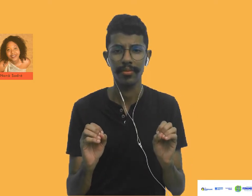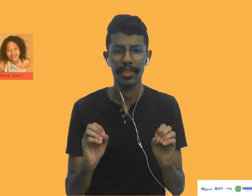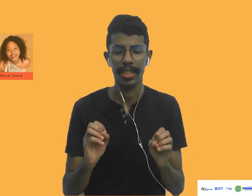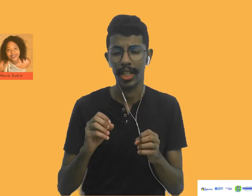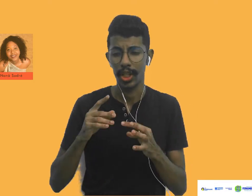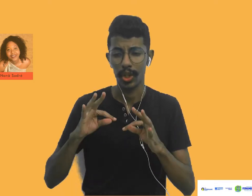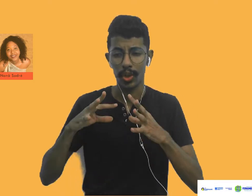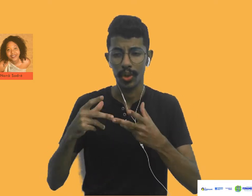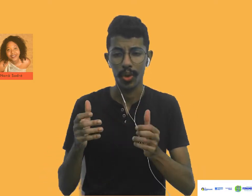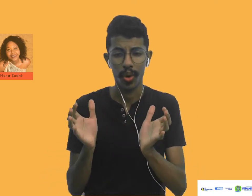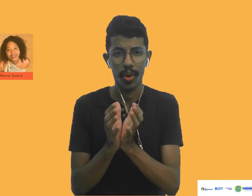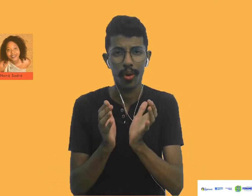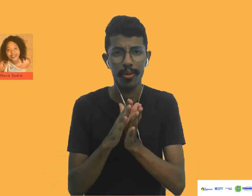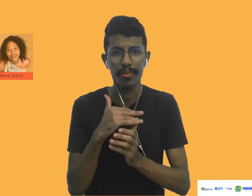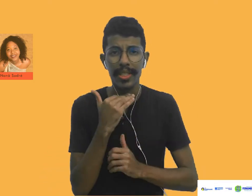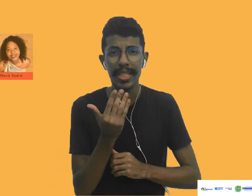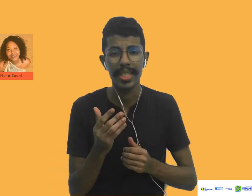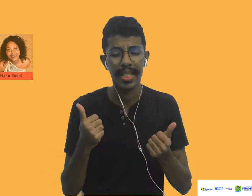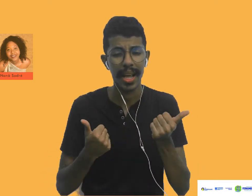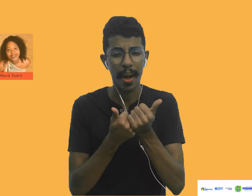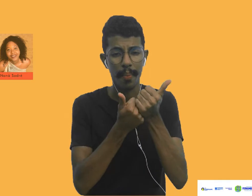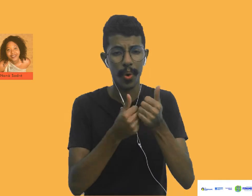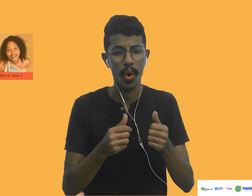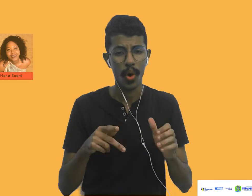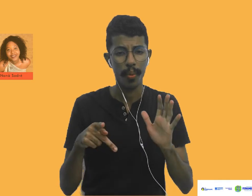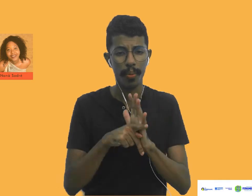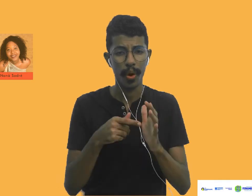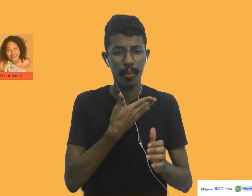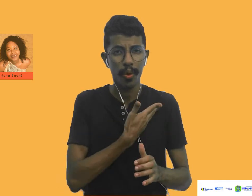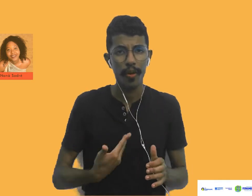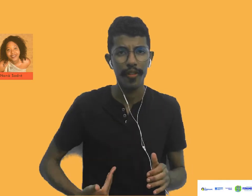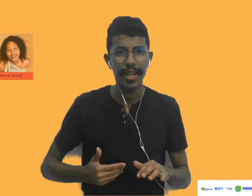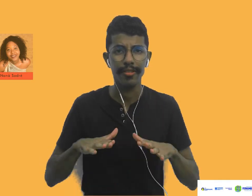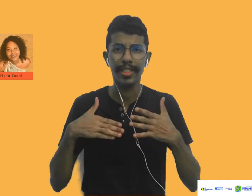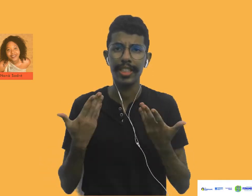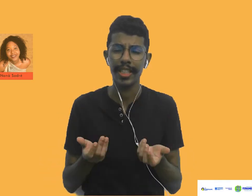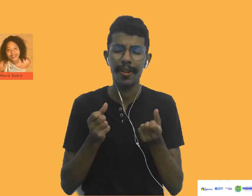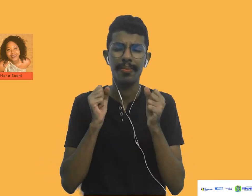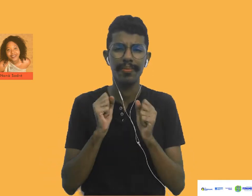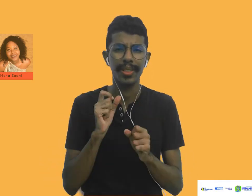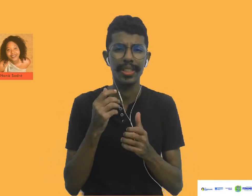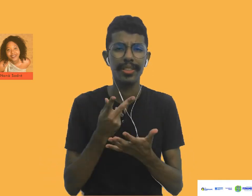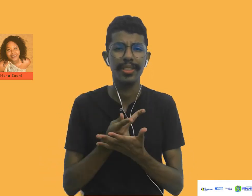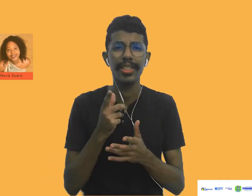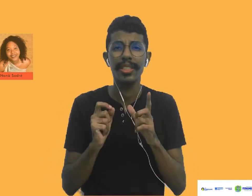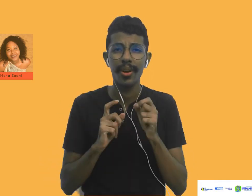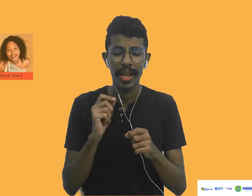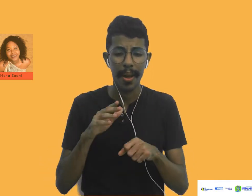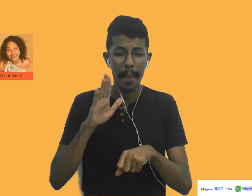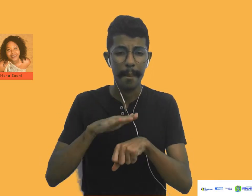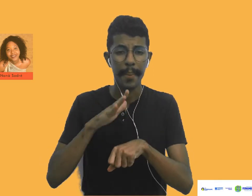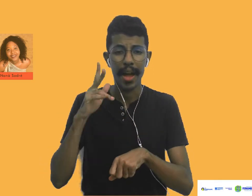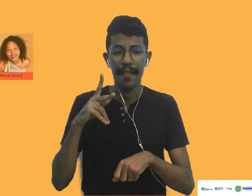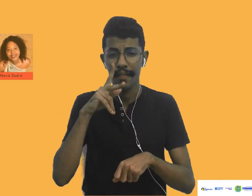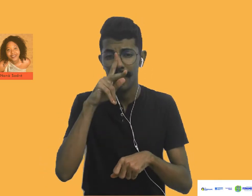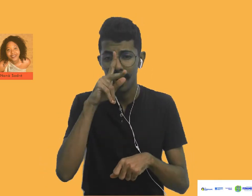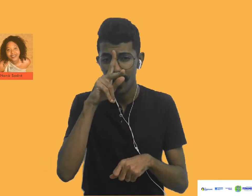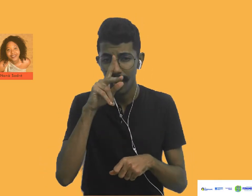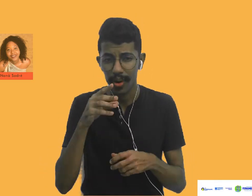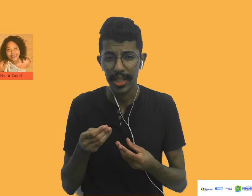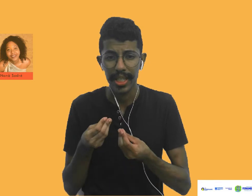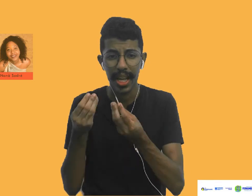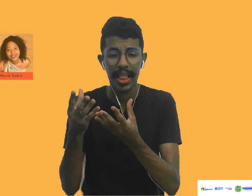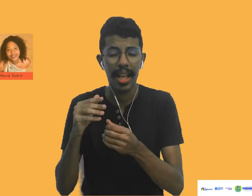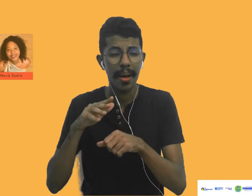fossem apoiados, se os espaços fossem apoiados pelo poder público, né? Isso daria muito mais